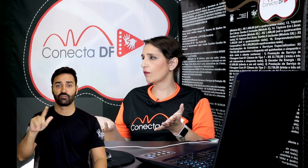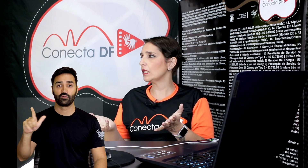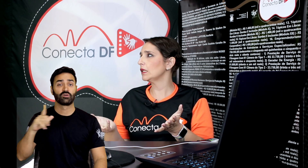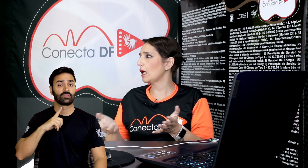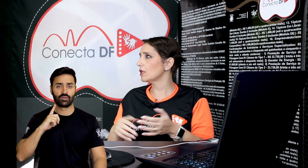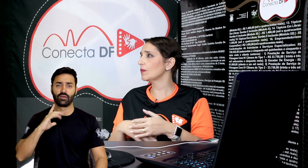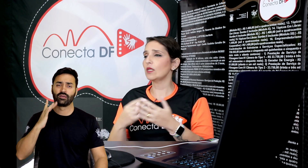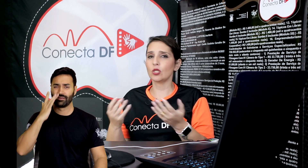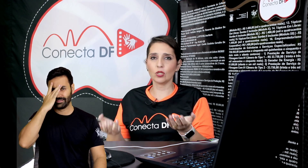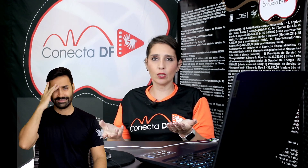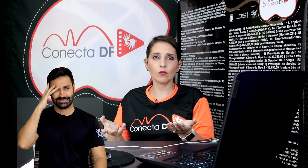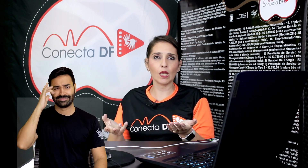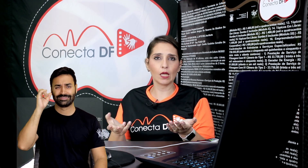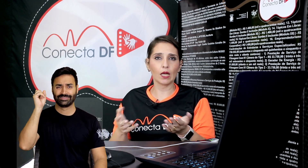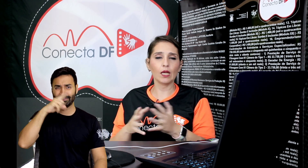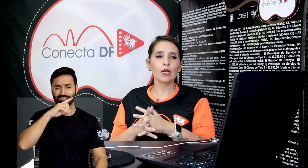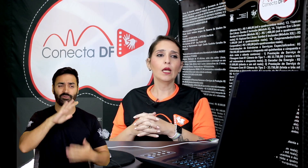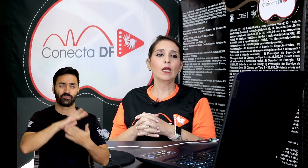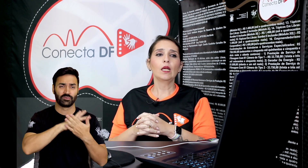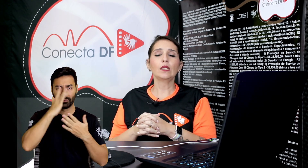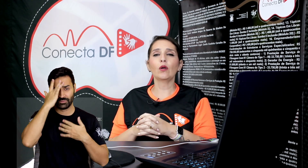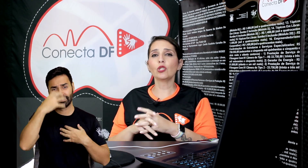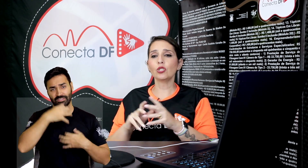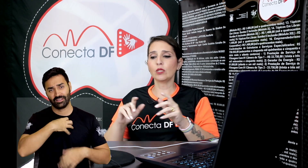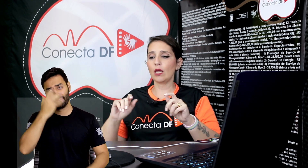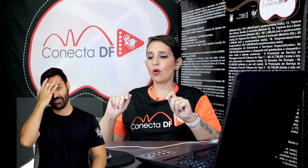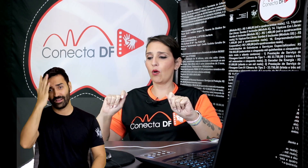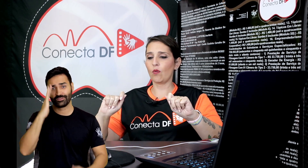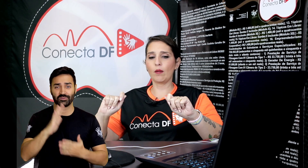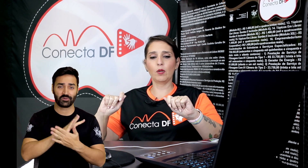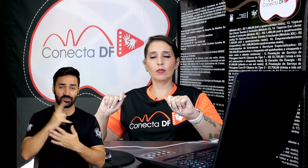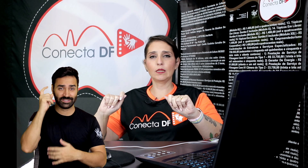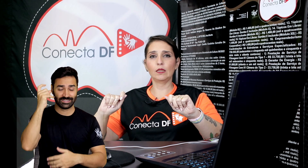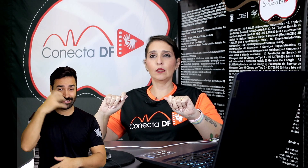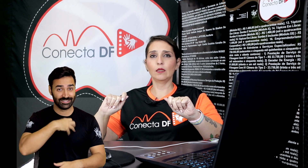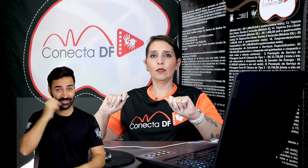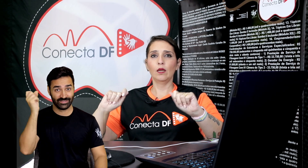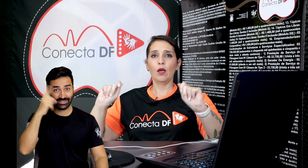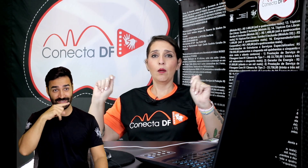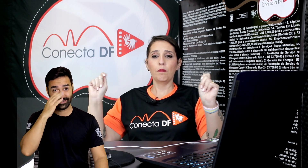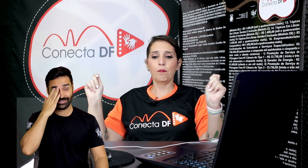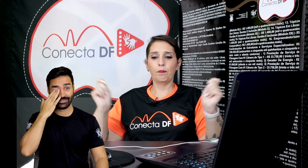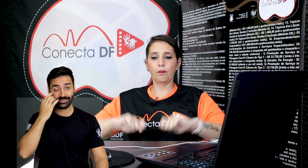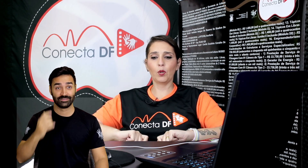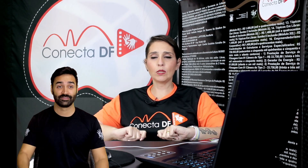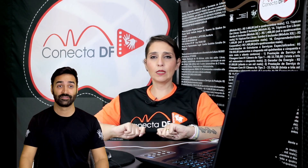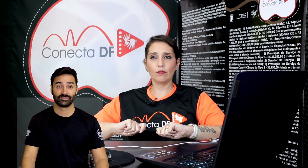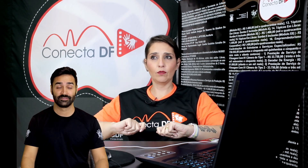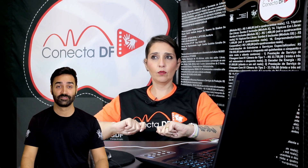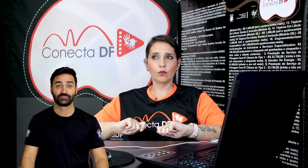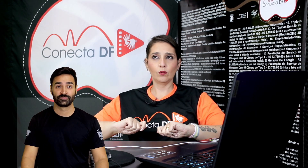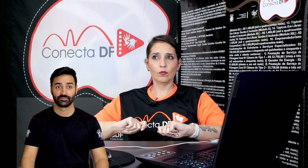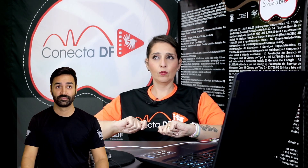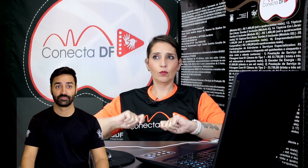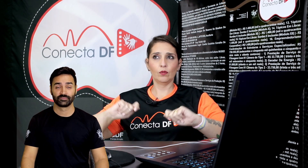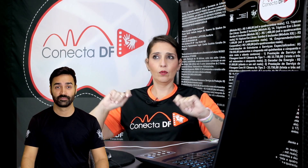gente que tem facilidade, mas tem gente que não tem, né? Então, a gente tem, ó, com a mão assim,